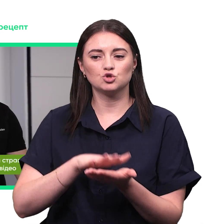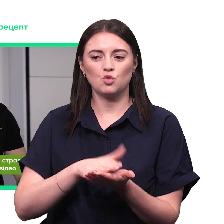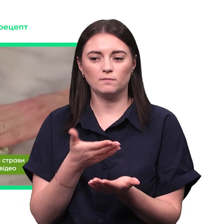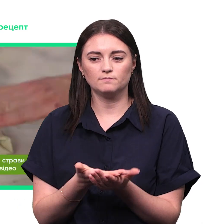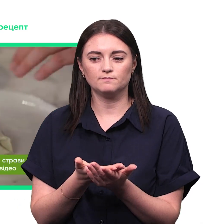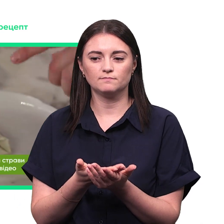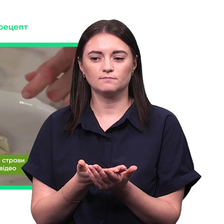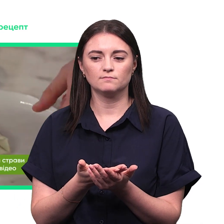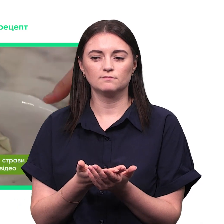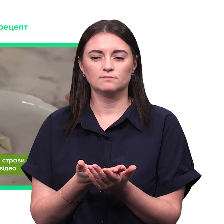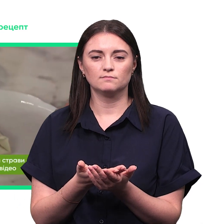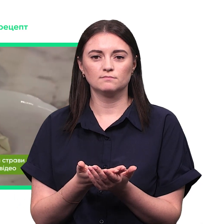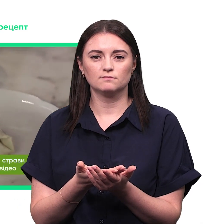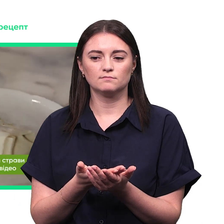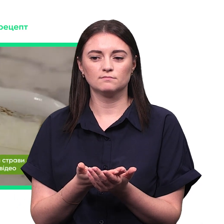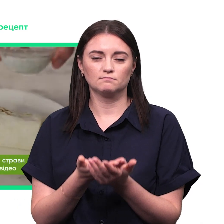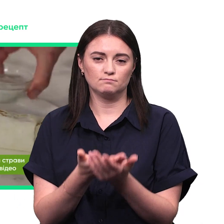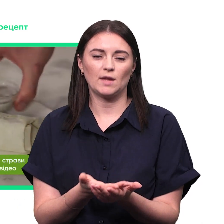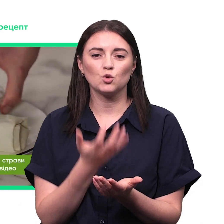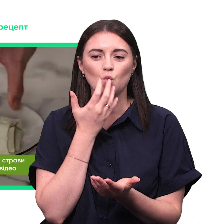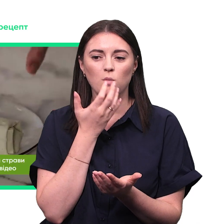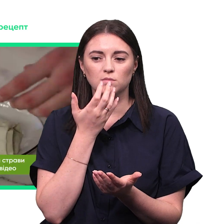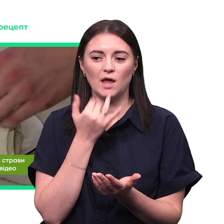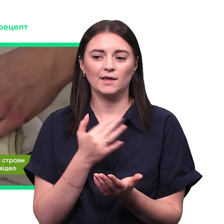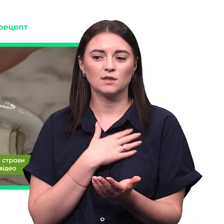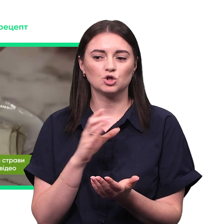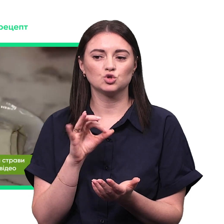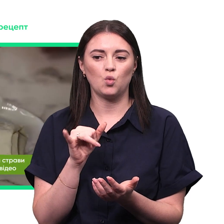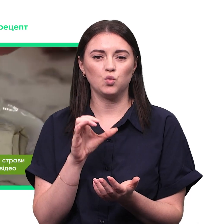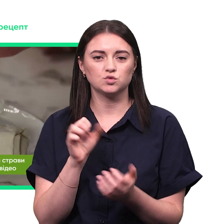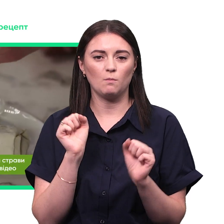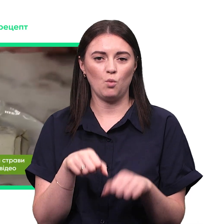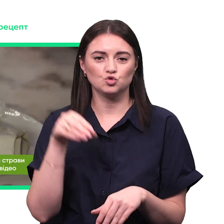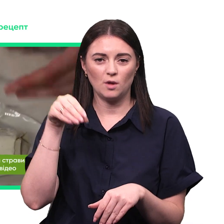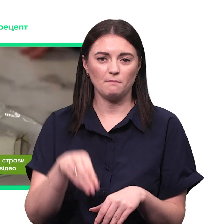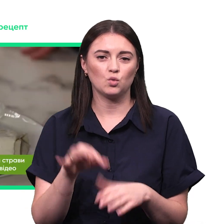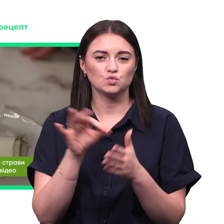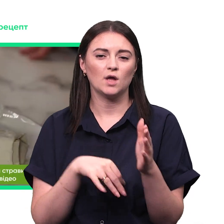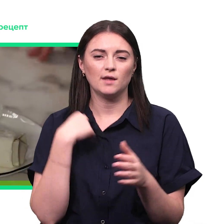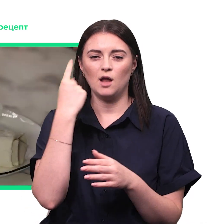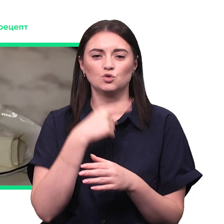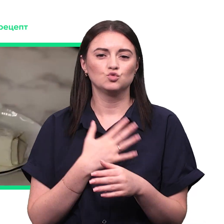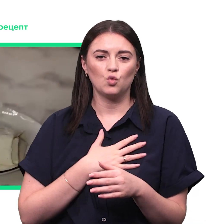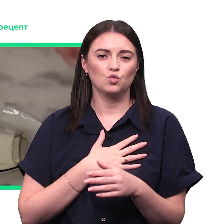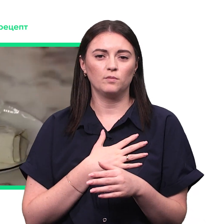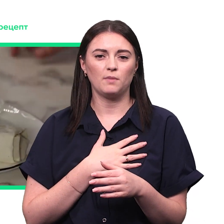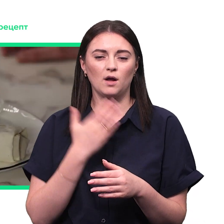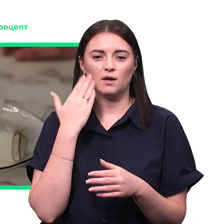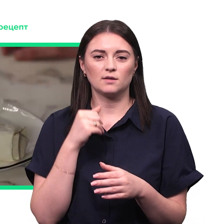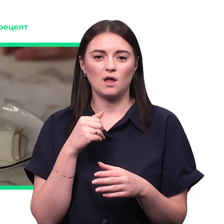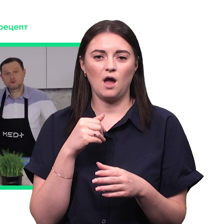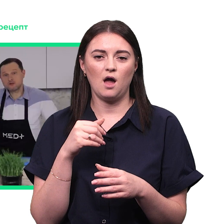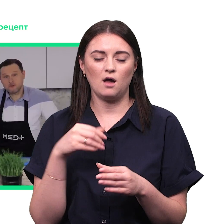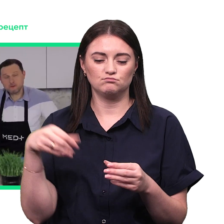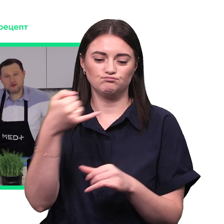ее швом вниз, довольно-таки теплая. И наш соус можно макнуть сразу. Но я лично люблю шаурму кушать, когда сверху много